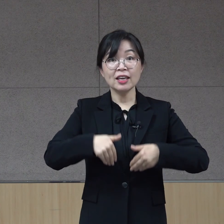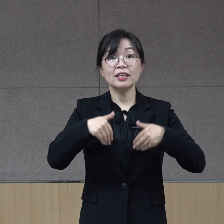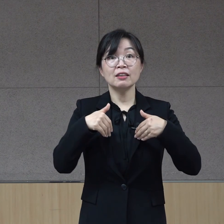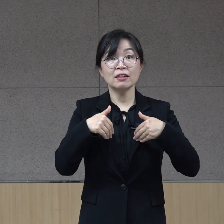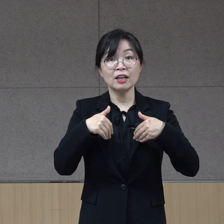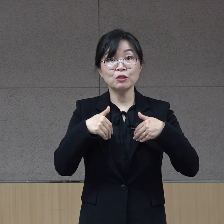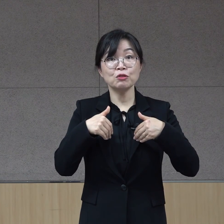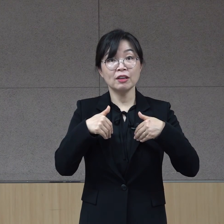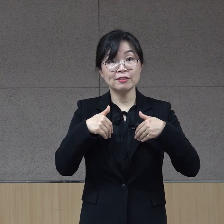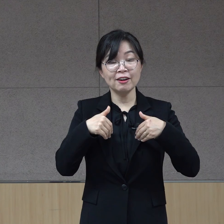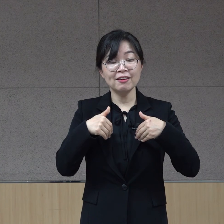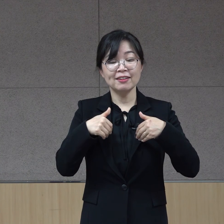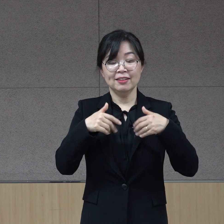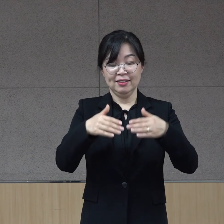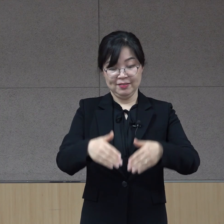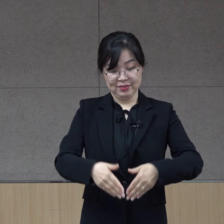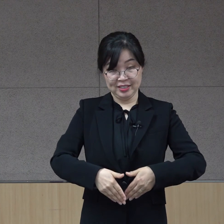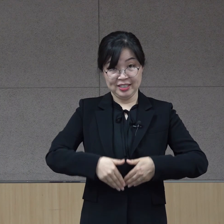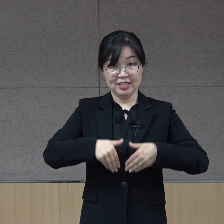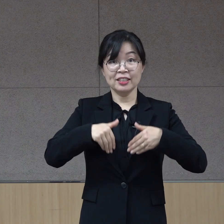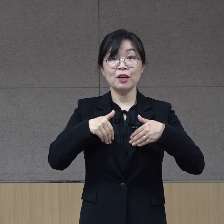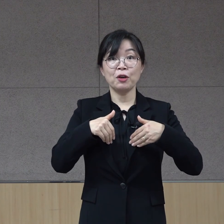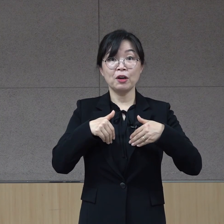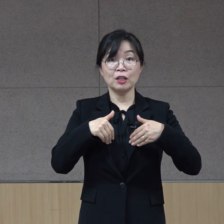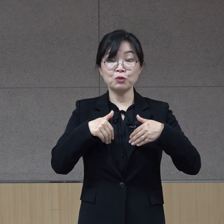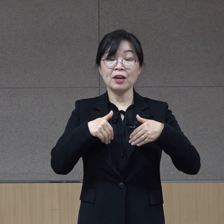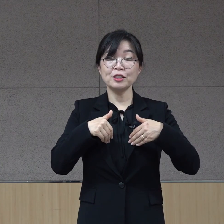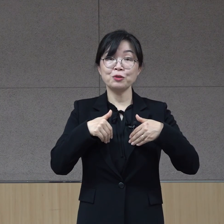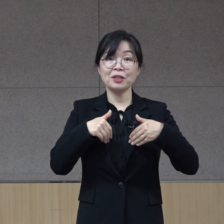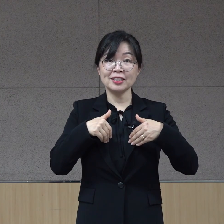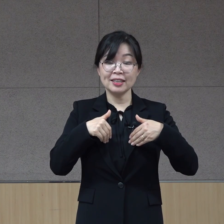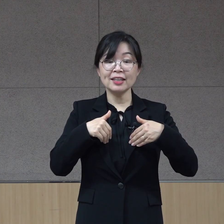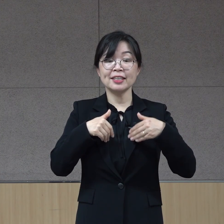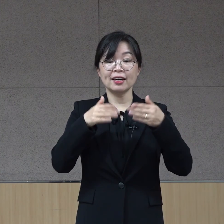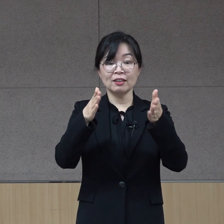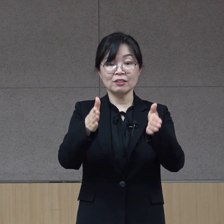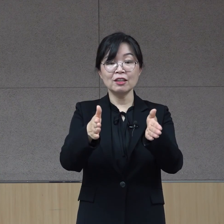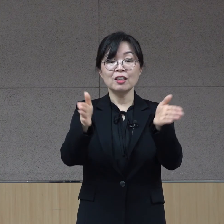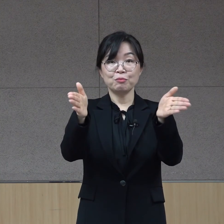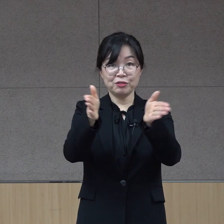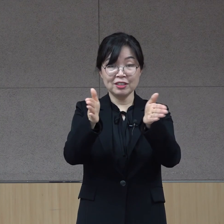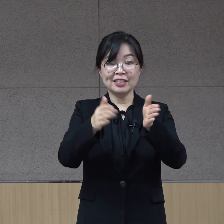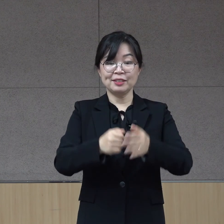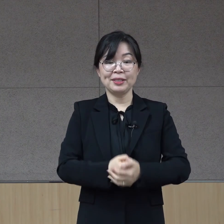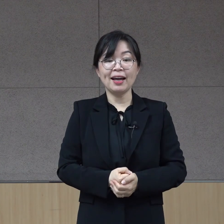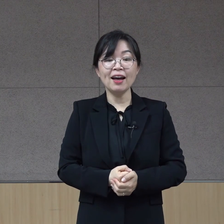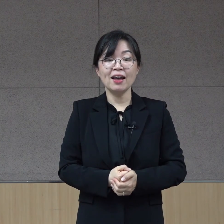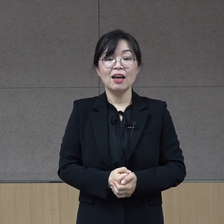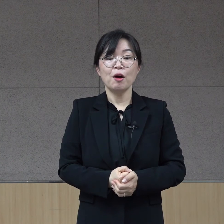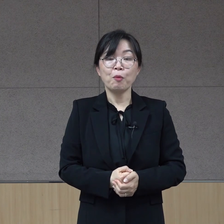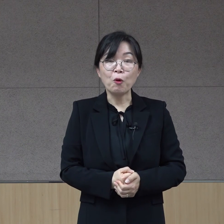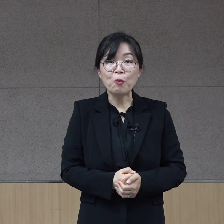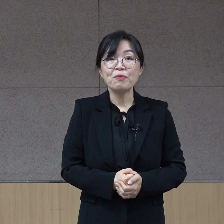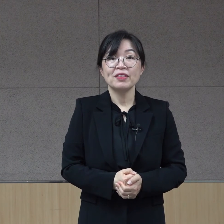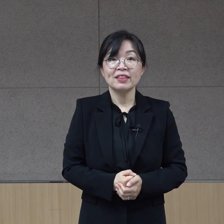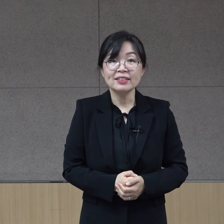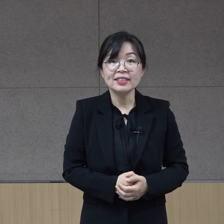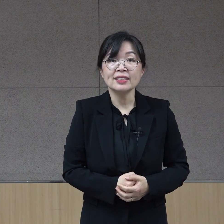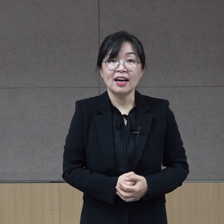이렇게 기억하셔도 되고요. 이렇게 기억하셔도 되니까 제가 이거를 붙여놨습니다. 봄, 따뜻하다.